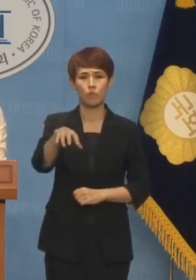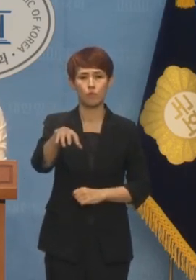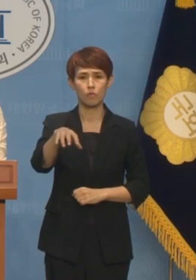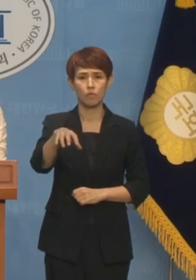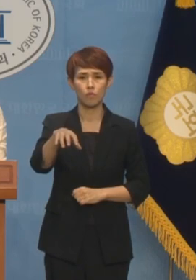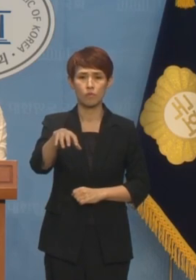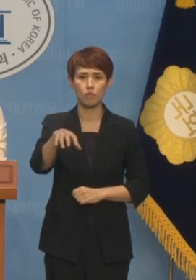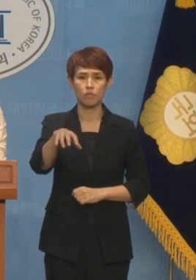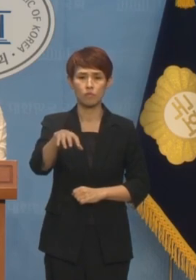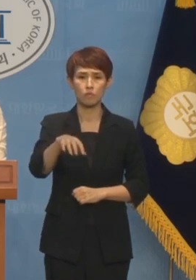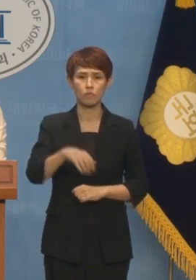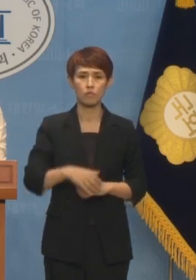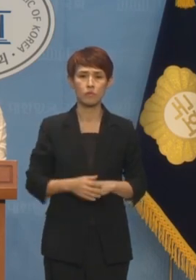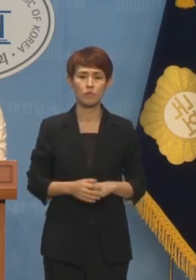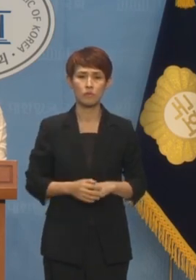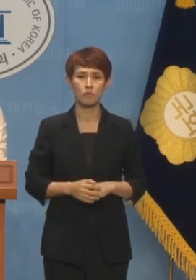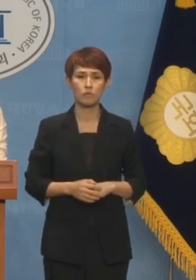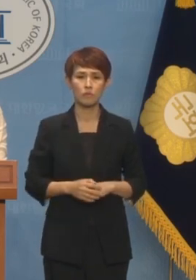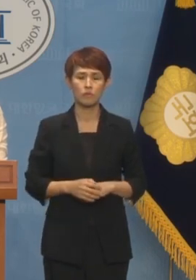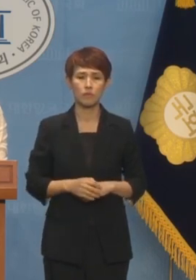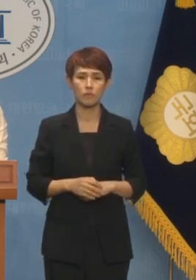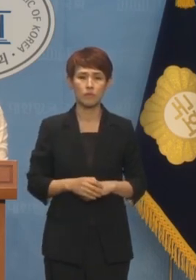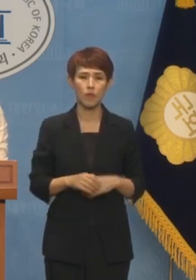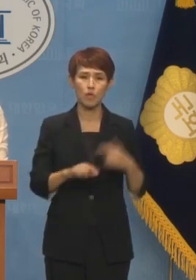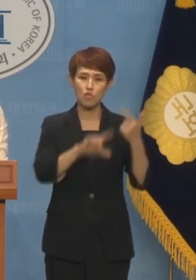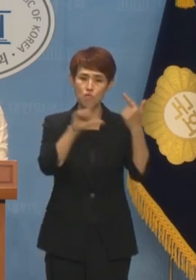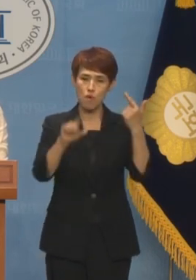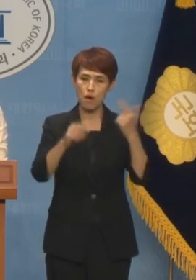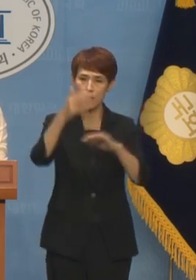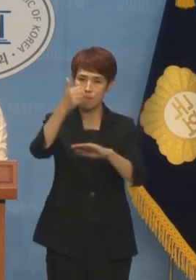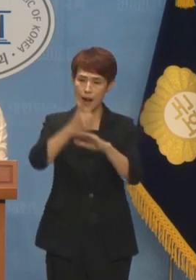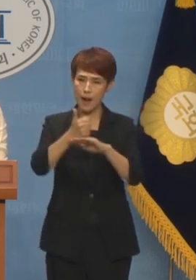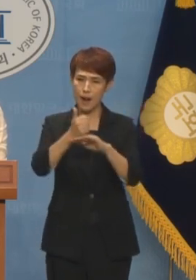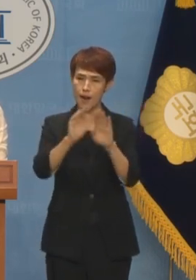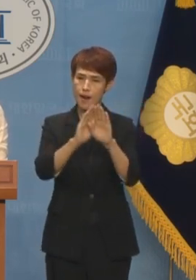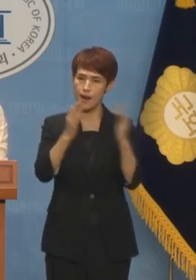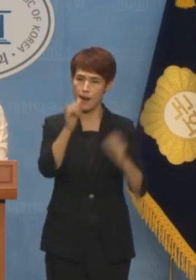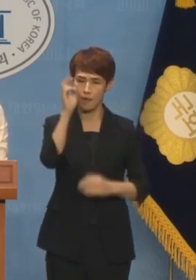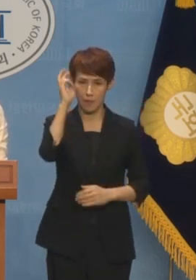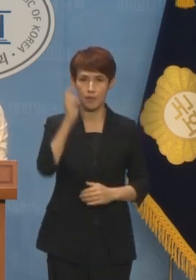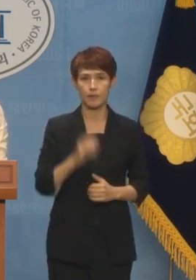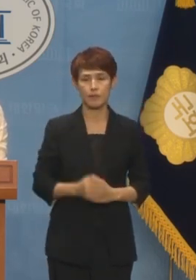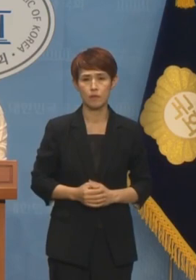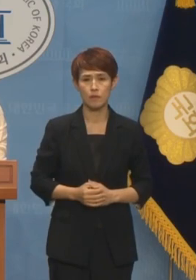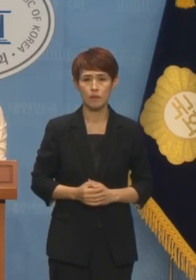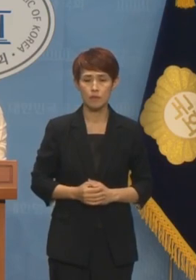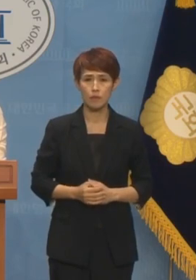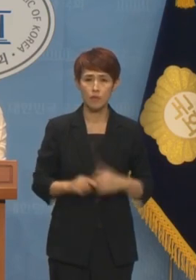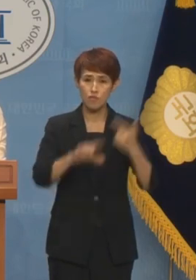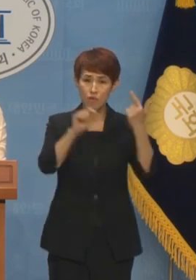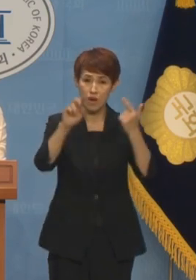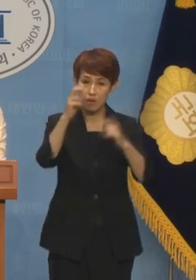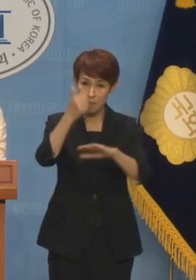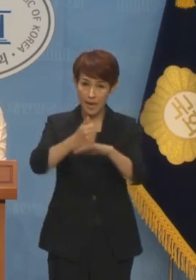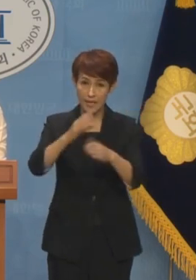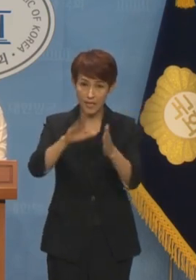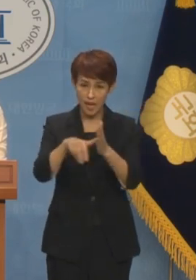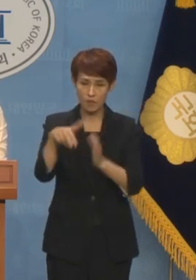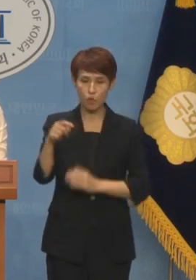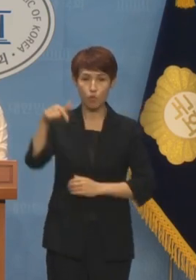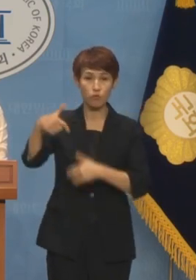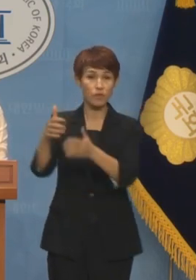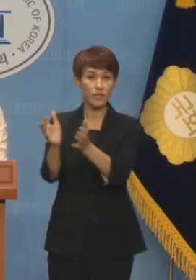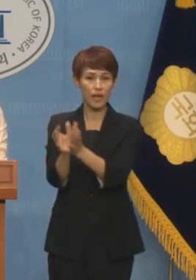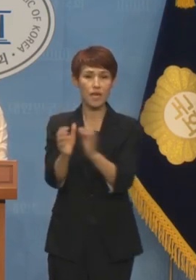이르면 22대 국회가 문을 연 뒤 6월 말 개최될 것으로 보입니다. 그때쯤이면 국회에는 조국혁신당